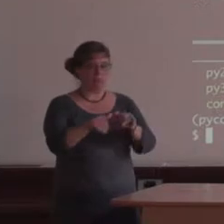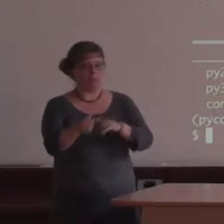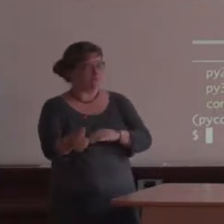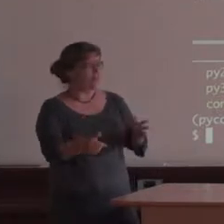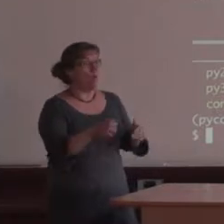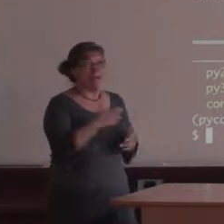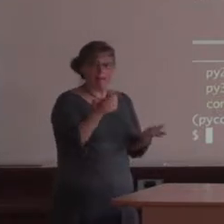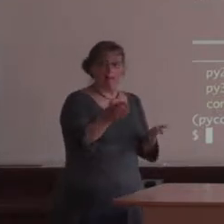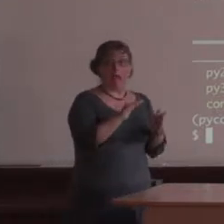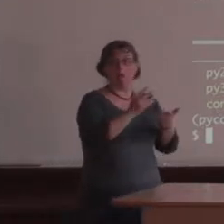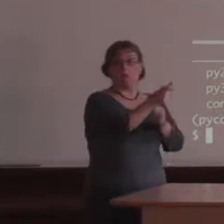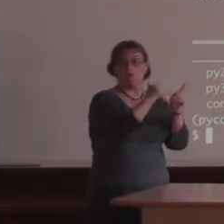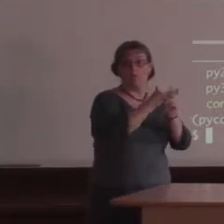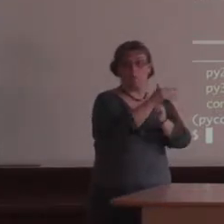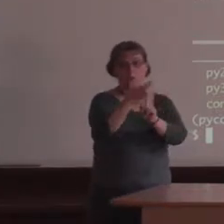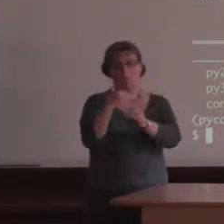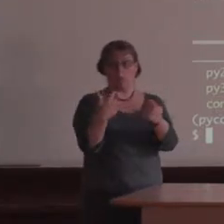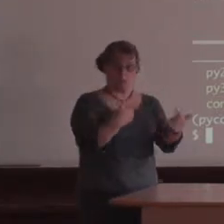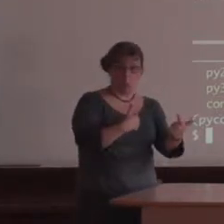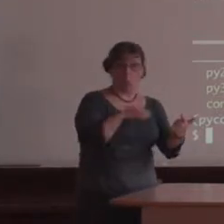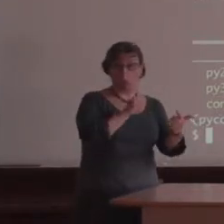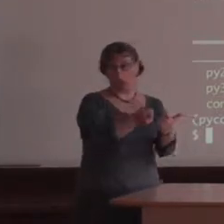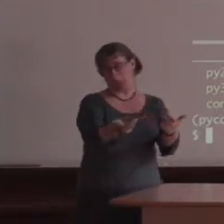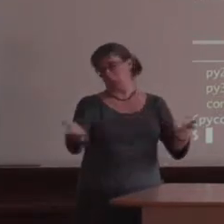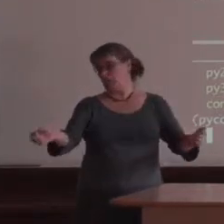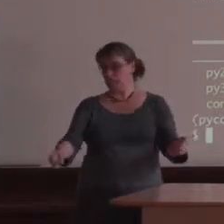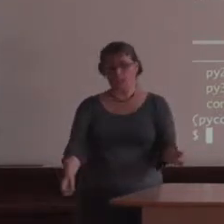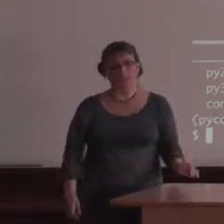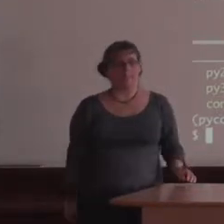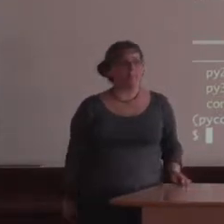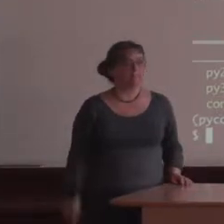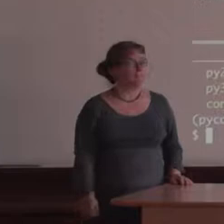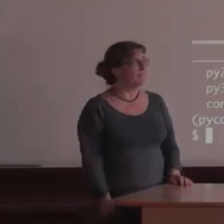mais on peut en mettre plein, on peut faire PyPy, etc.